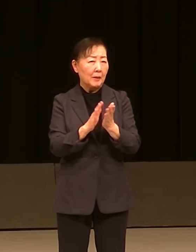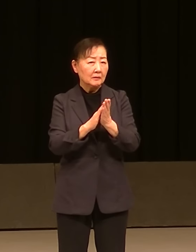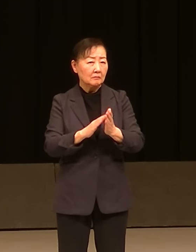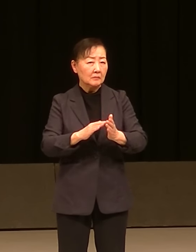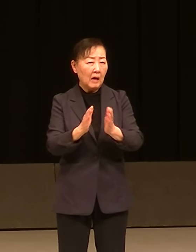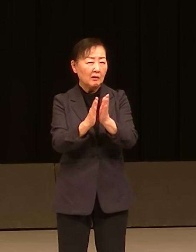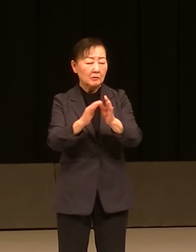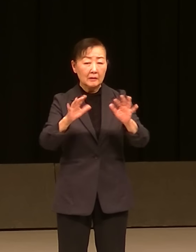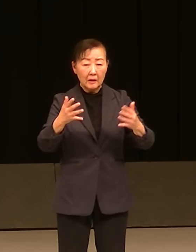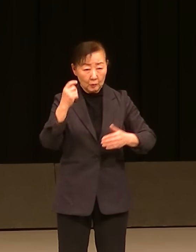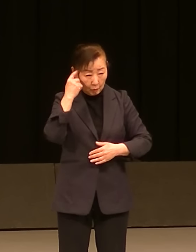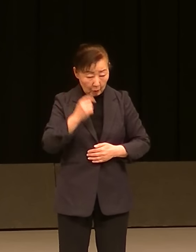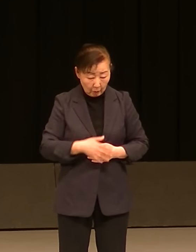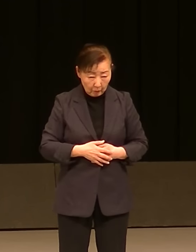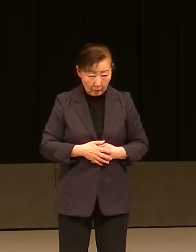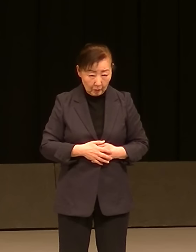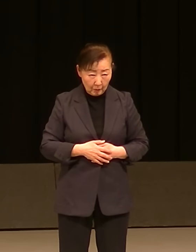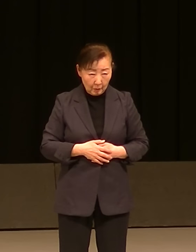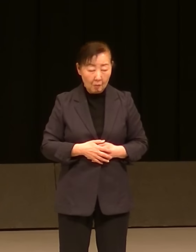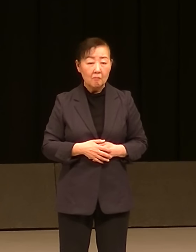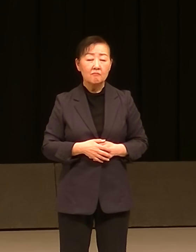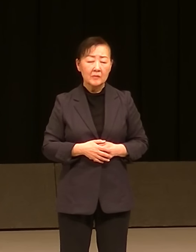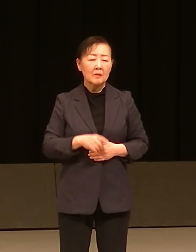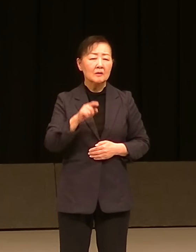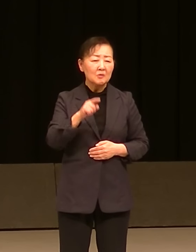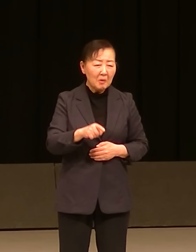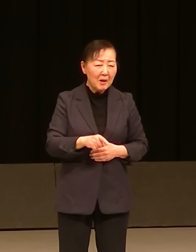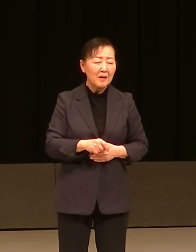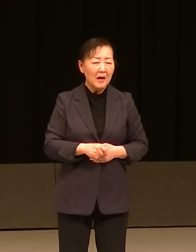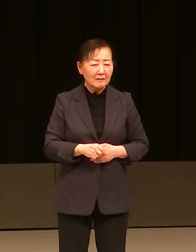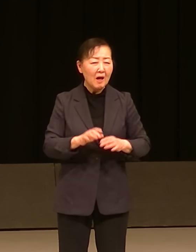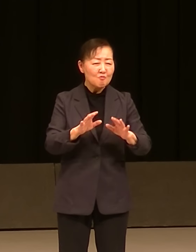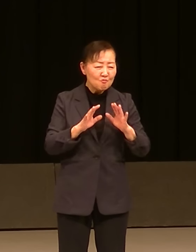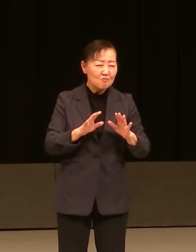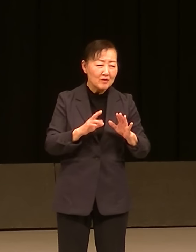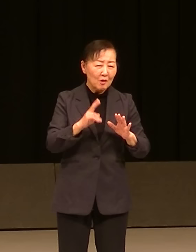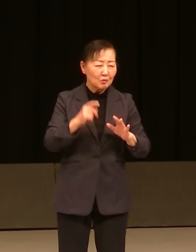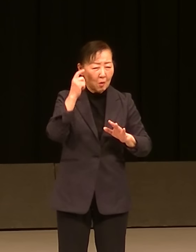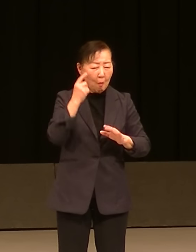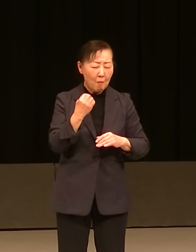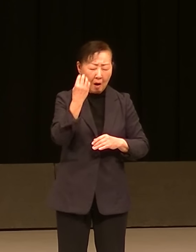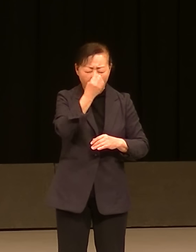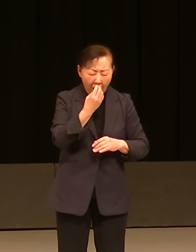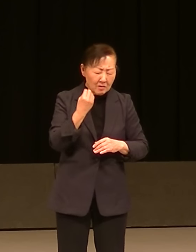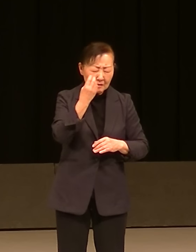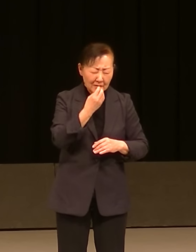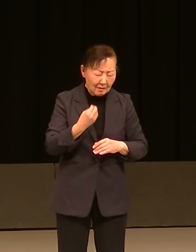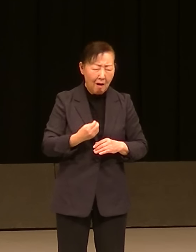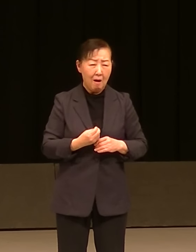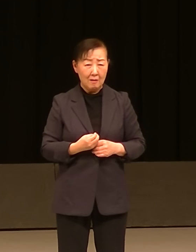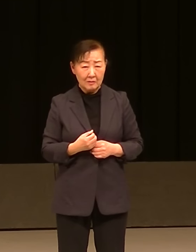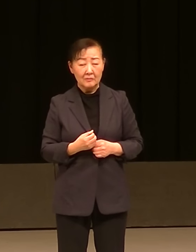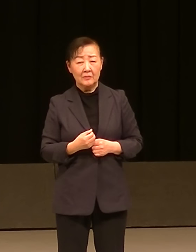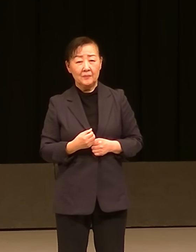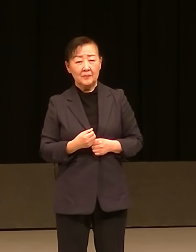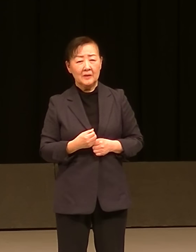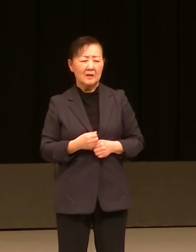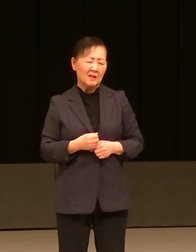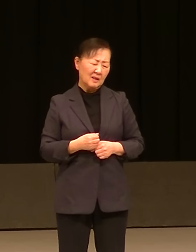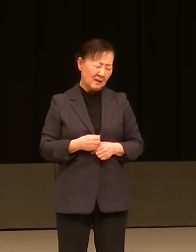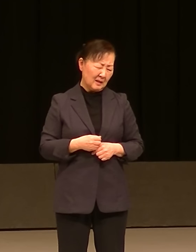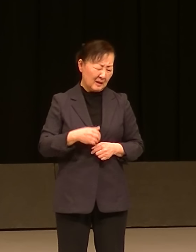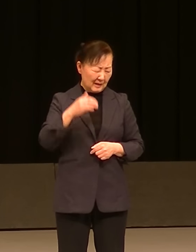のに、それで、受けに行こうとするっていう、この恥ずかしさ、汚さ、いや参った